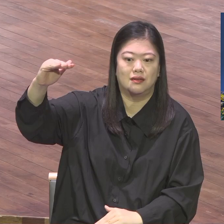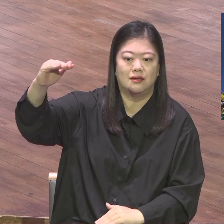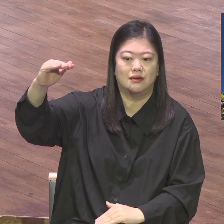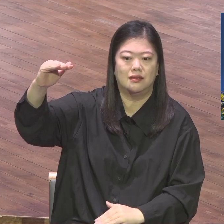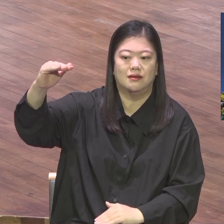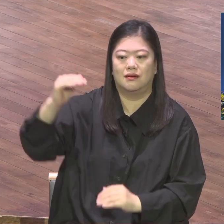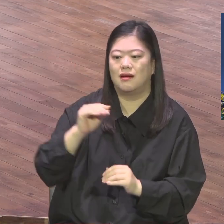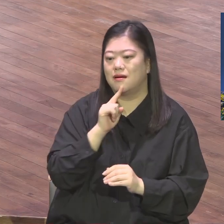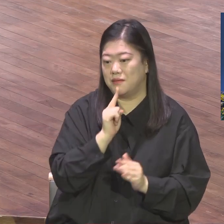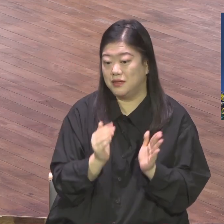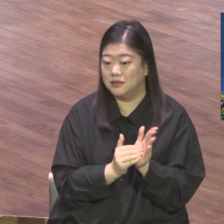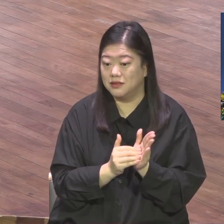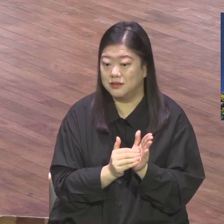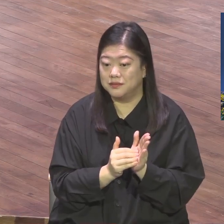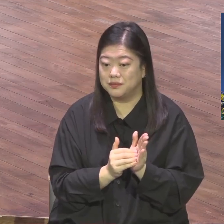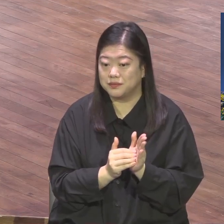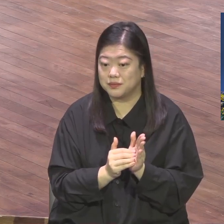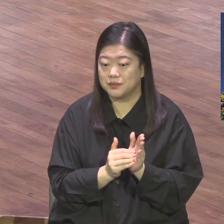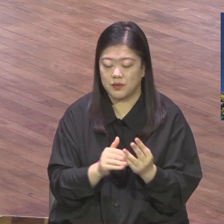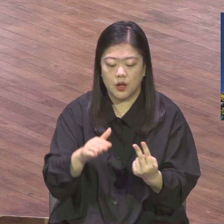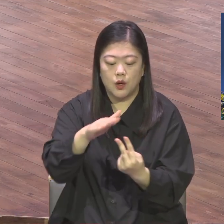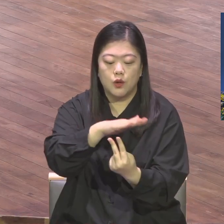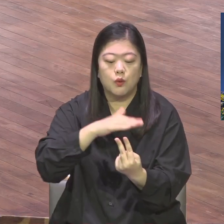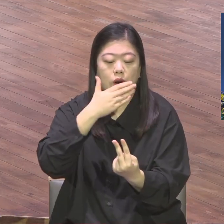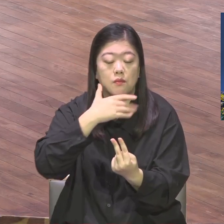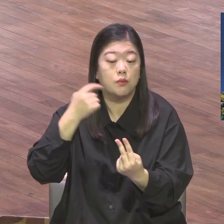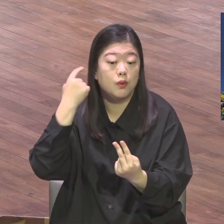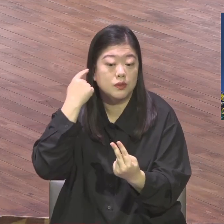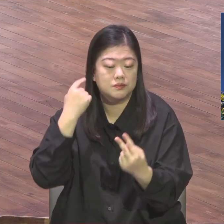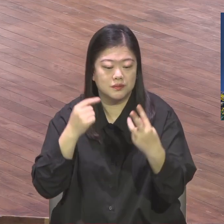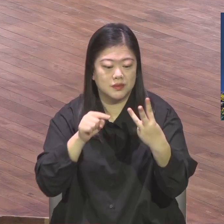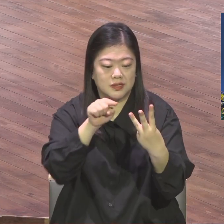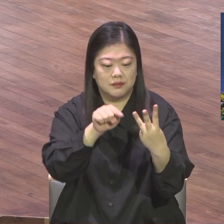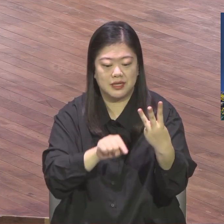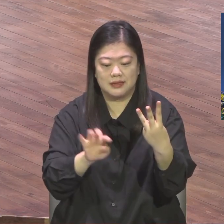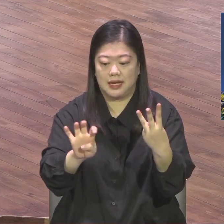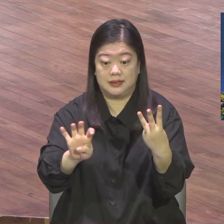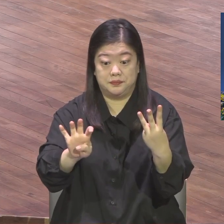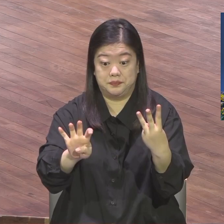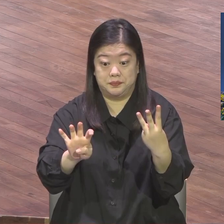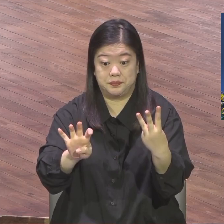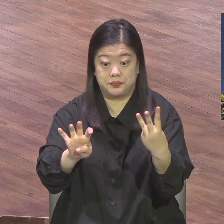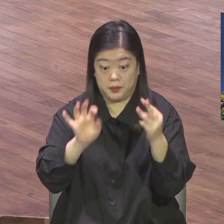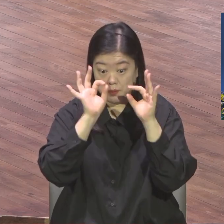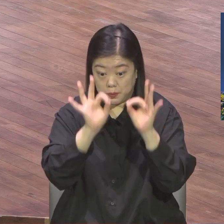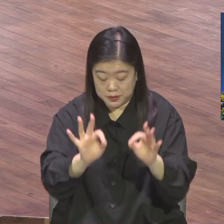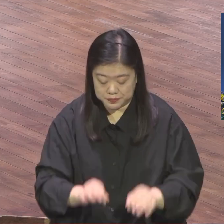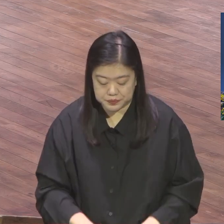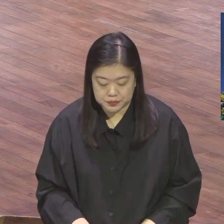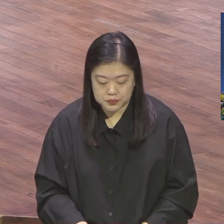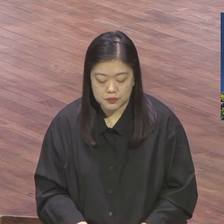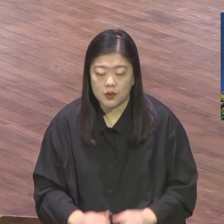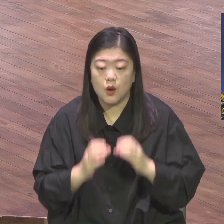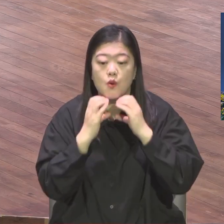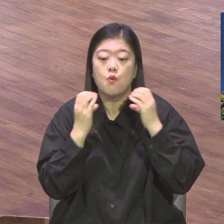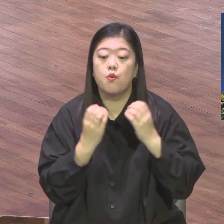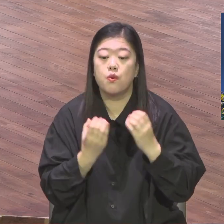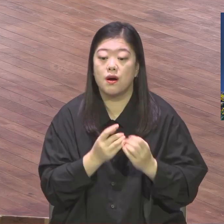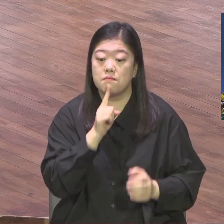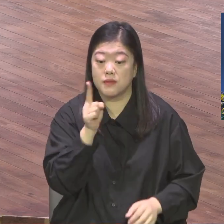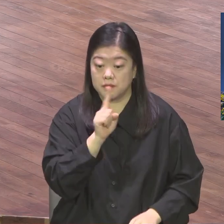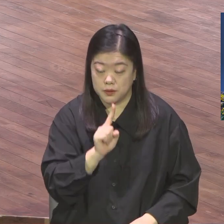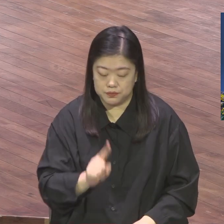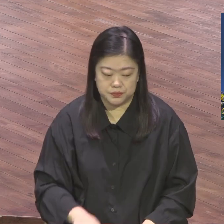그렇게 고백했어요. 요한복음 3장 3절에 보면 사도 이 세례 요한이 이렇게까지